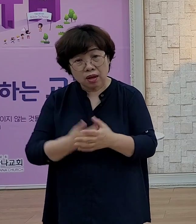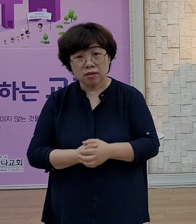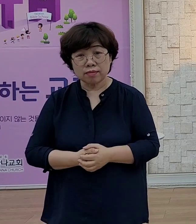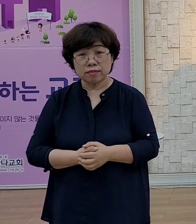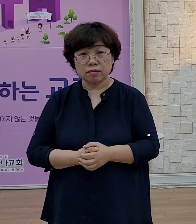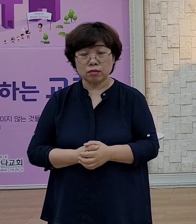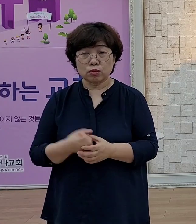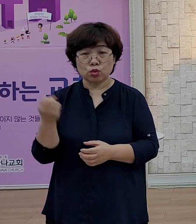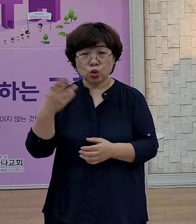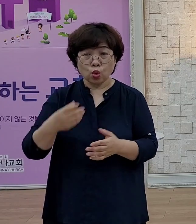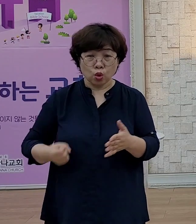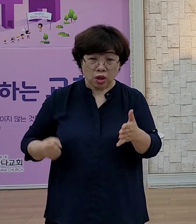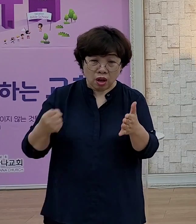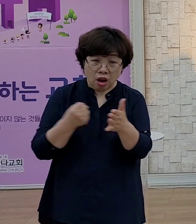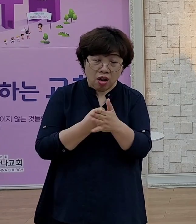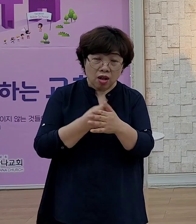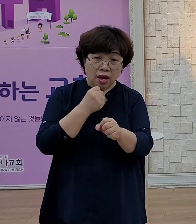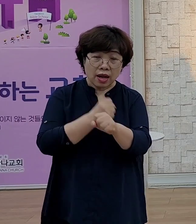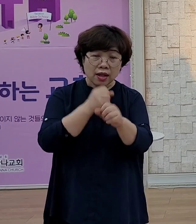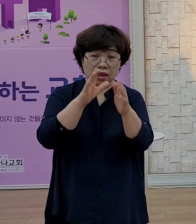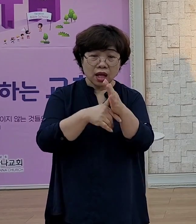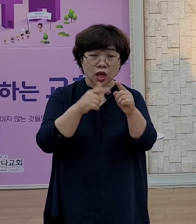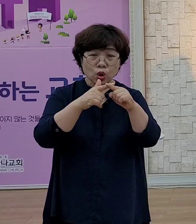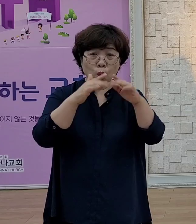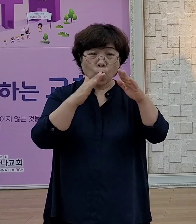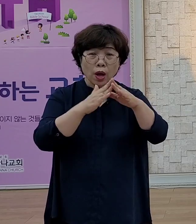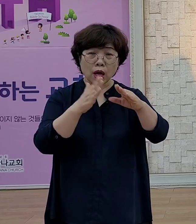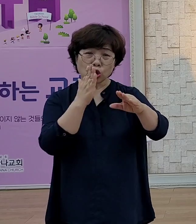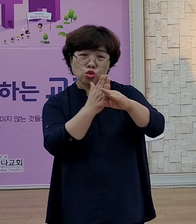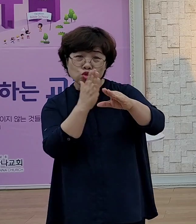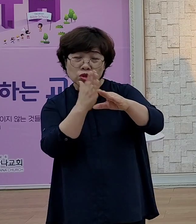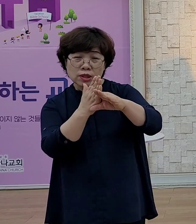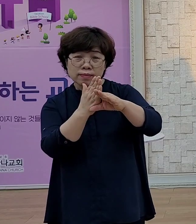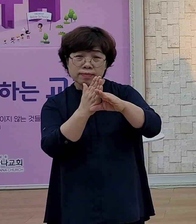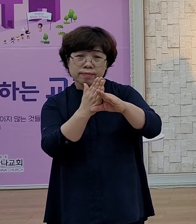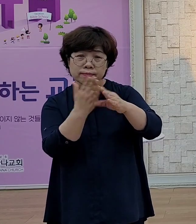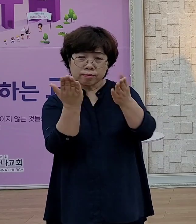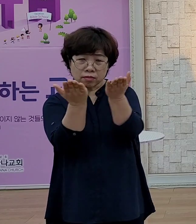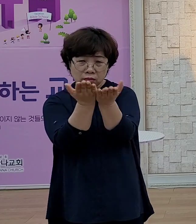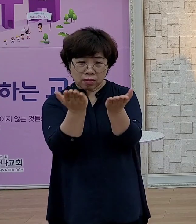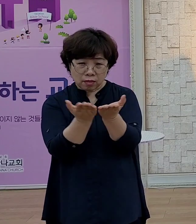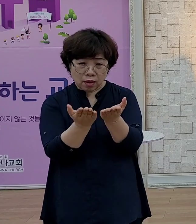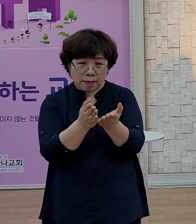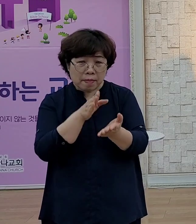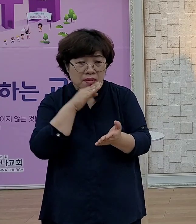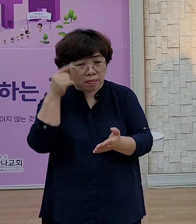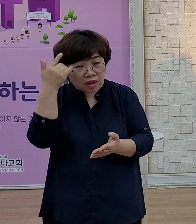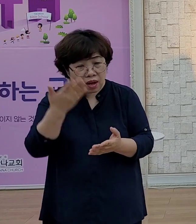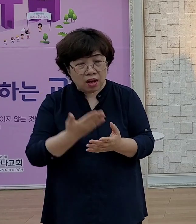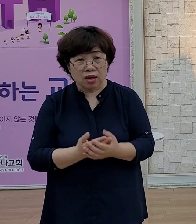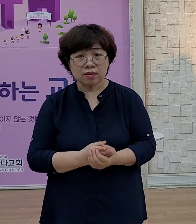그리고 그 결정이 교회 중심으로 먼저 생각하십니까?